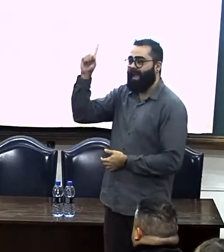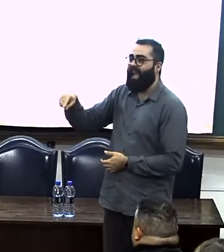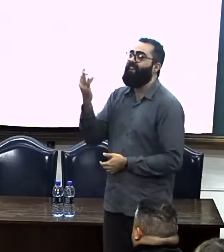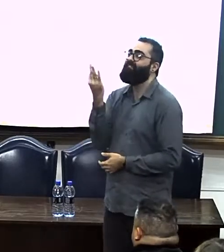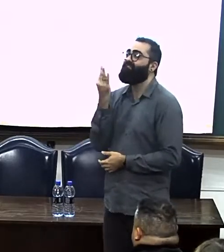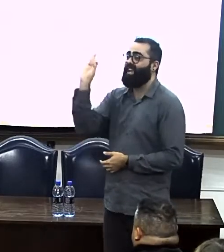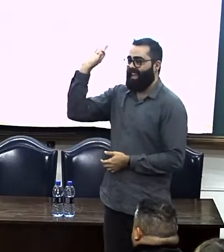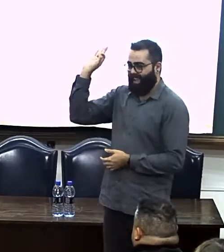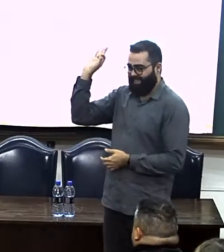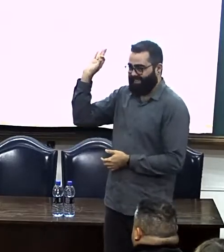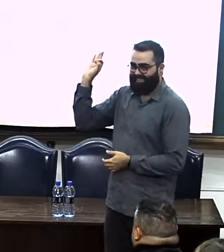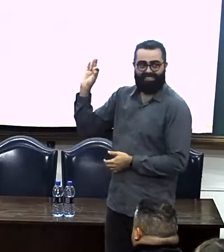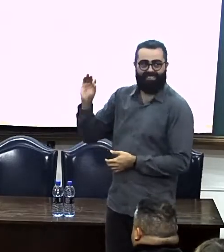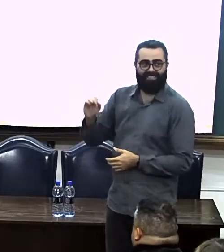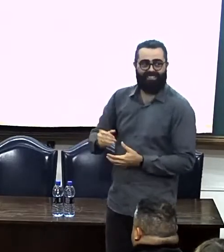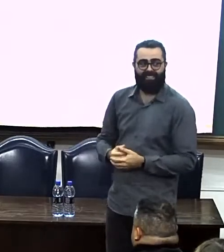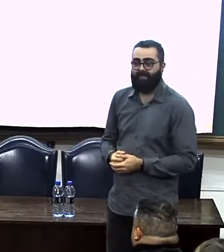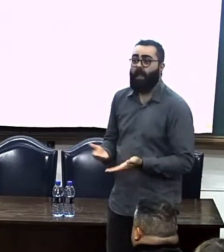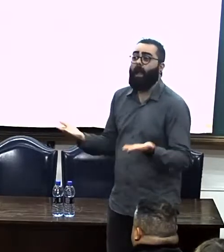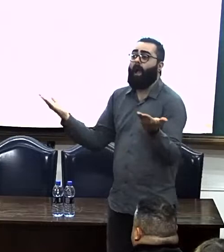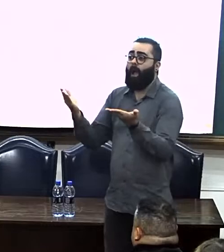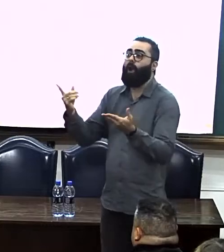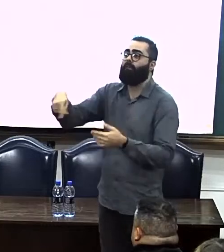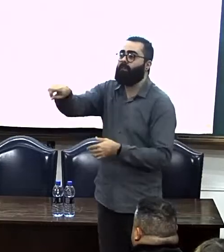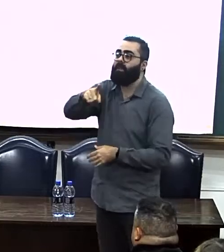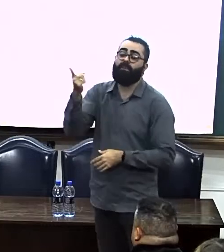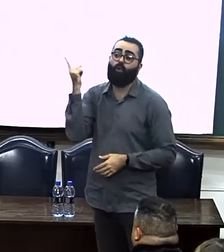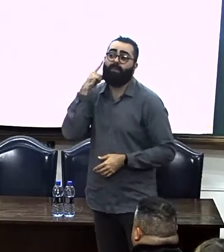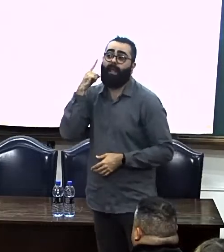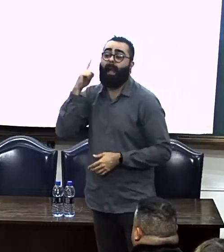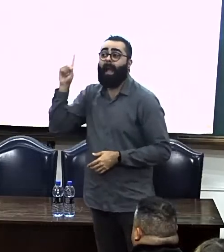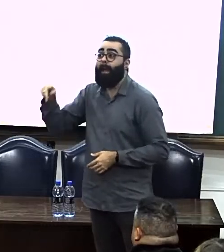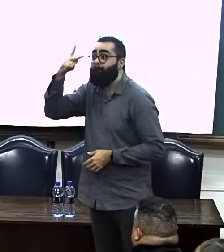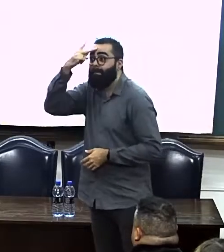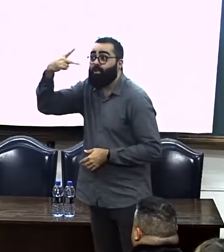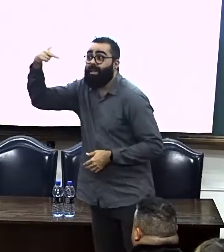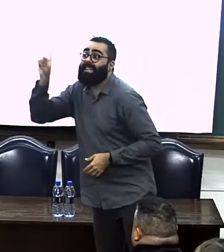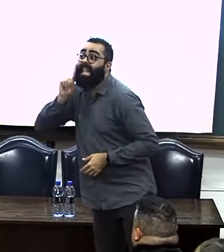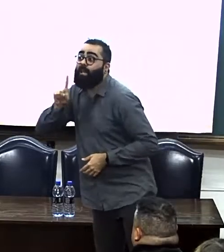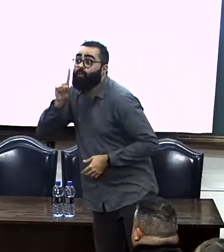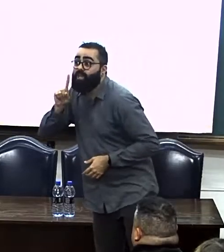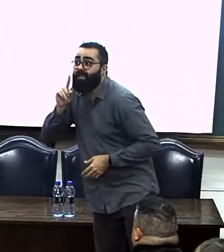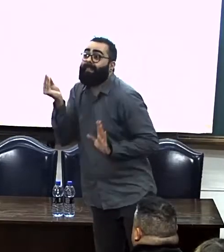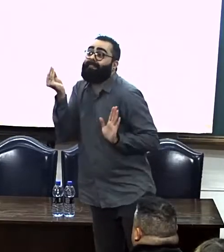Então, esse que vocês ouviram foi o francês. Agora vocês vão escutar o inglês falando francês.